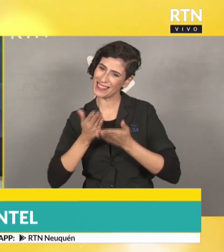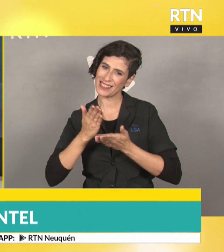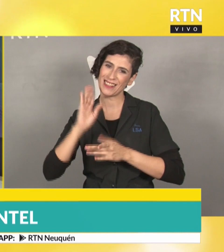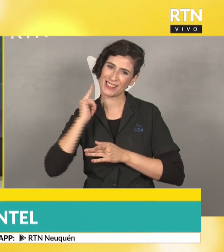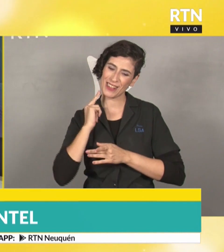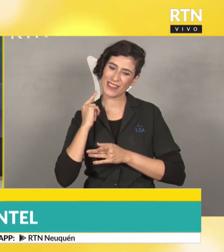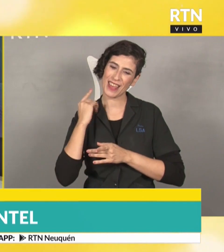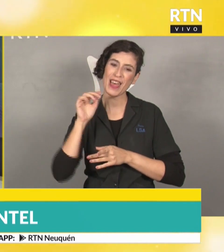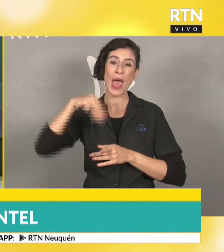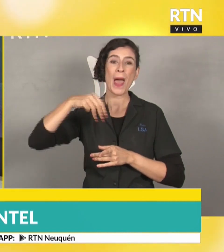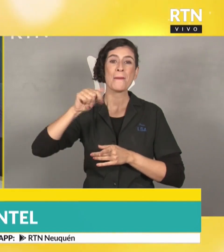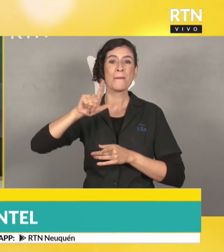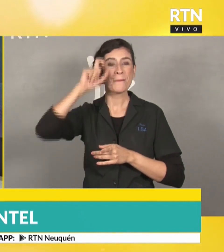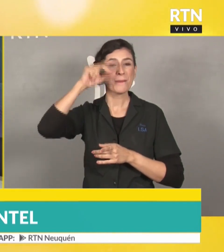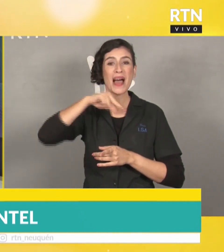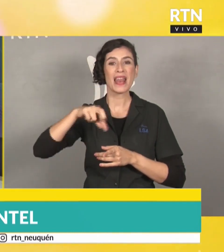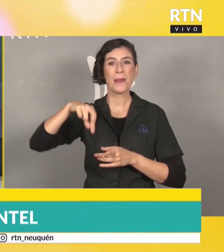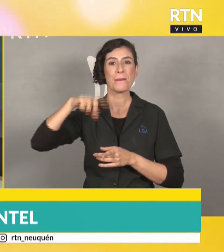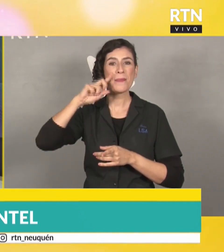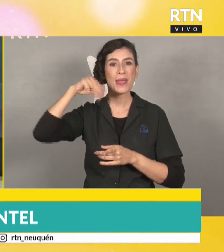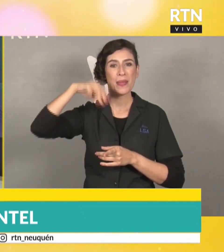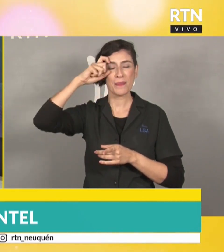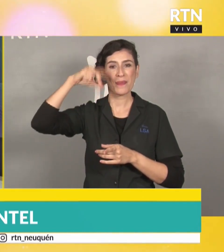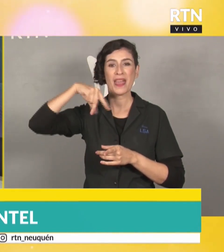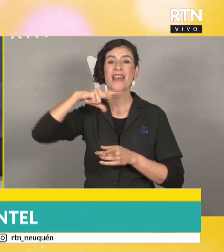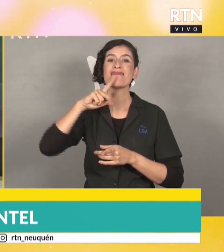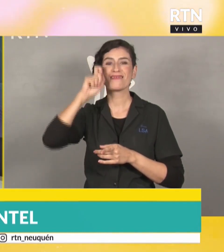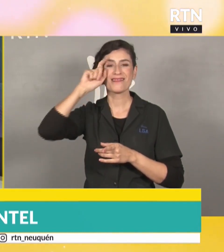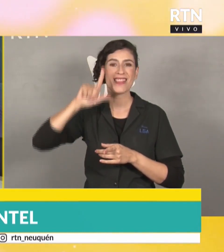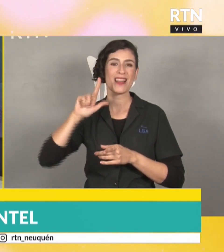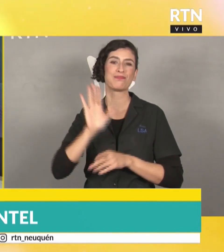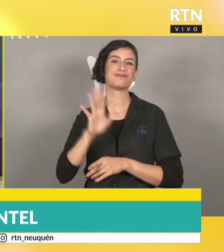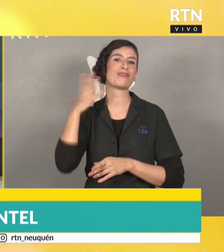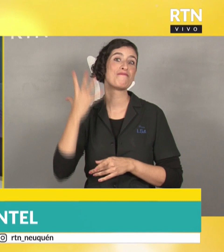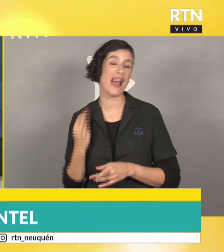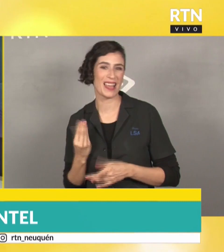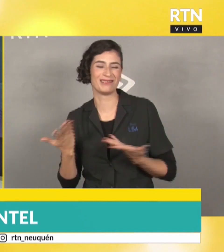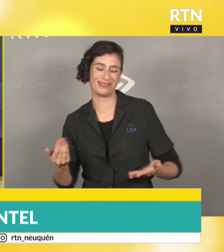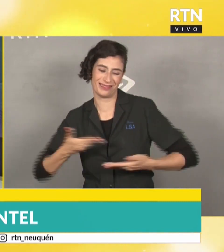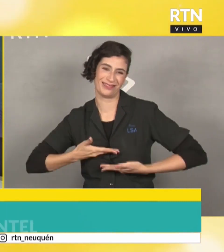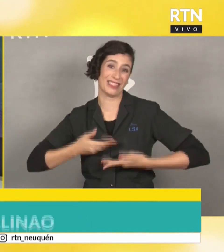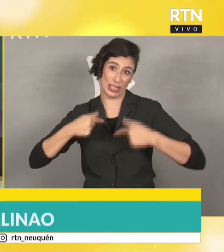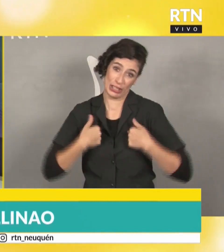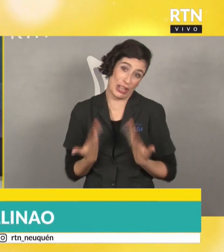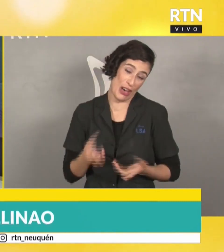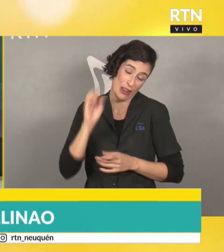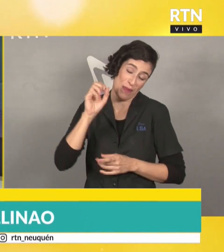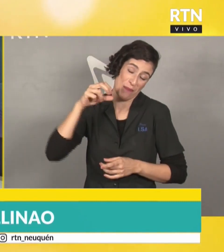Malén Pimentel. No los presenté, tampoco me presenté yo, mi nombre es Natalia Colinao, ya saben y ya me están